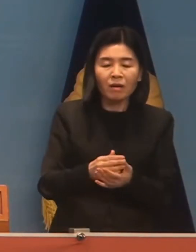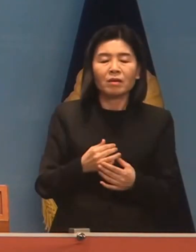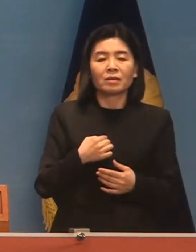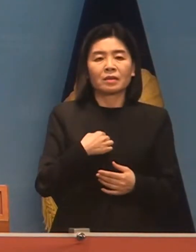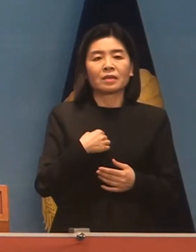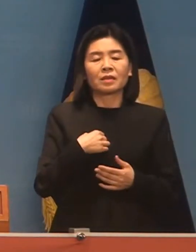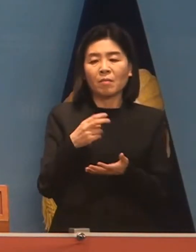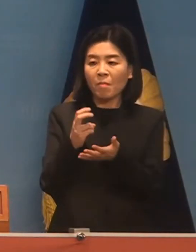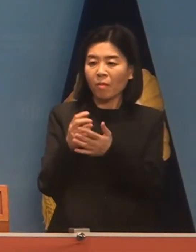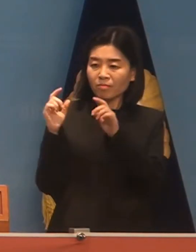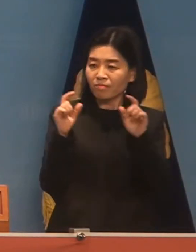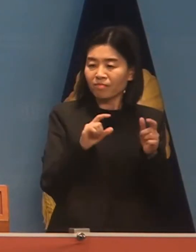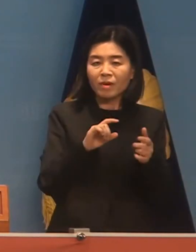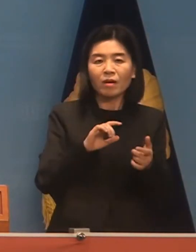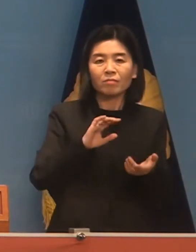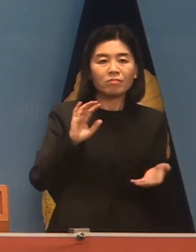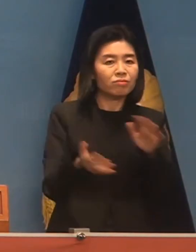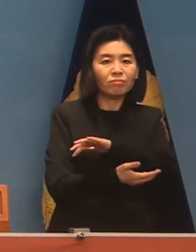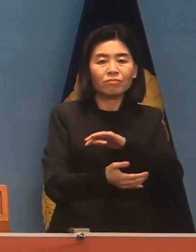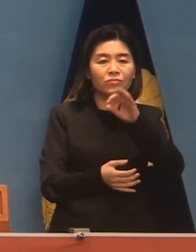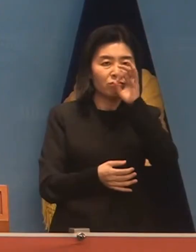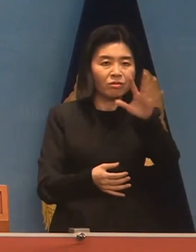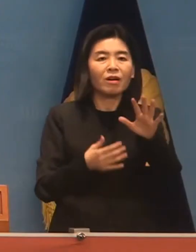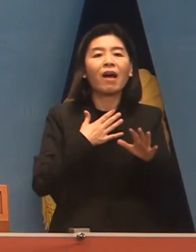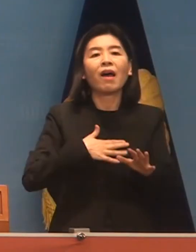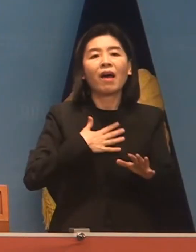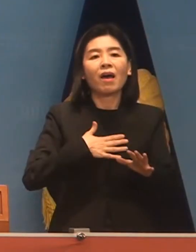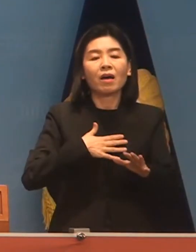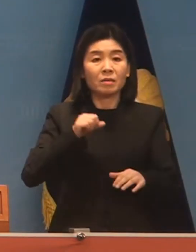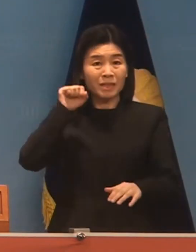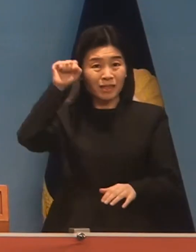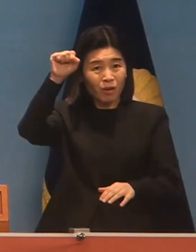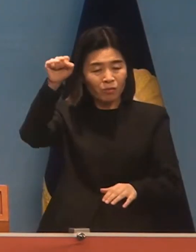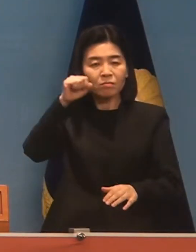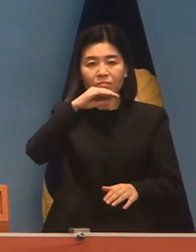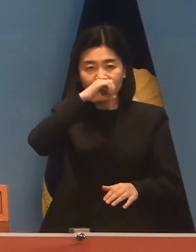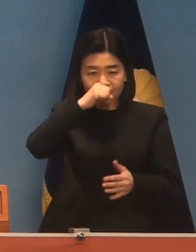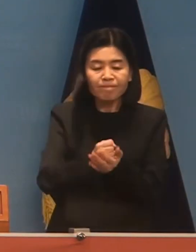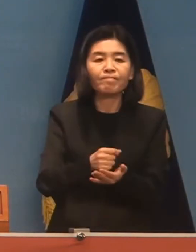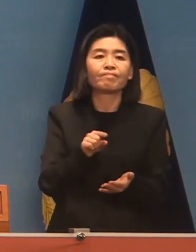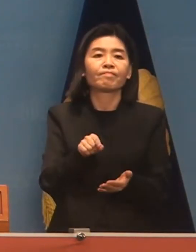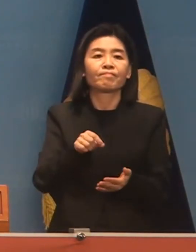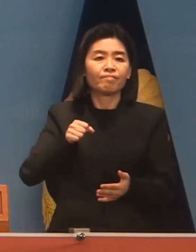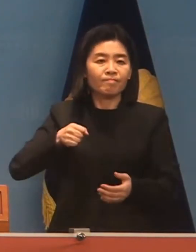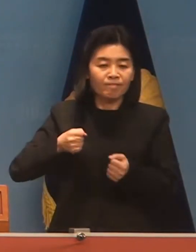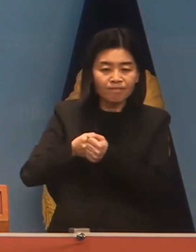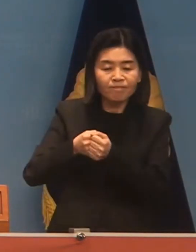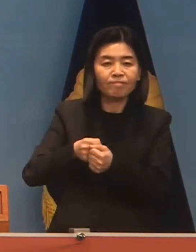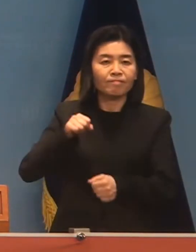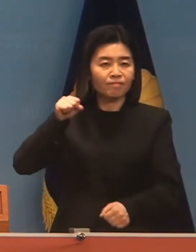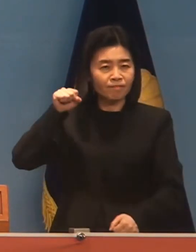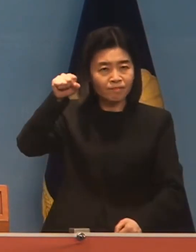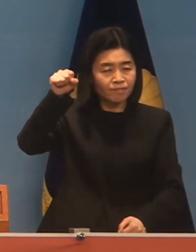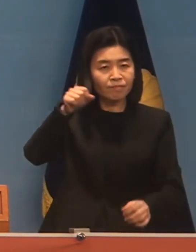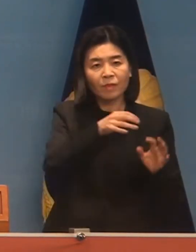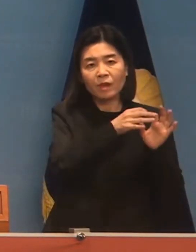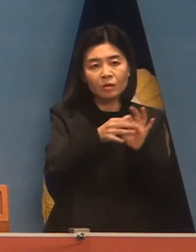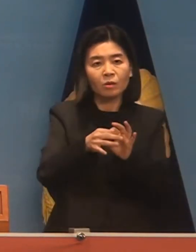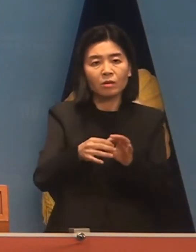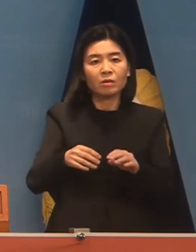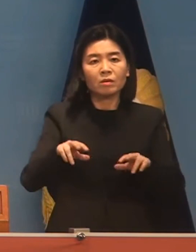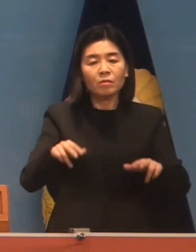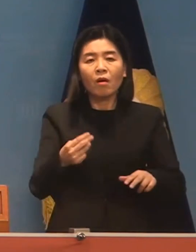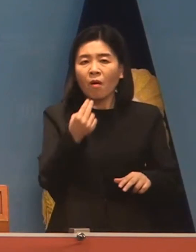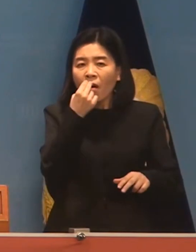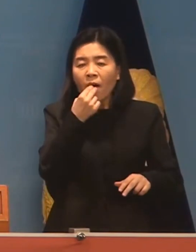비록 법의 판결은 뒤집을 수는 없지만 우리의 싸움은 정당했기에 투쟁의 길을 선택했고 지금도 목숨을